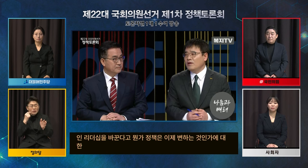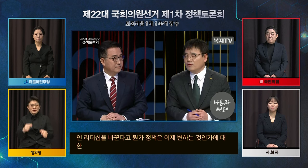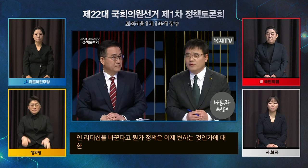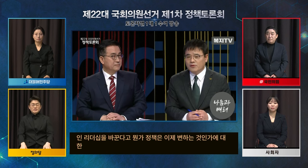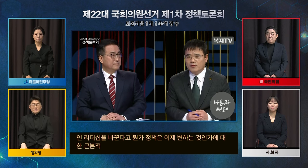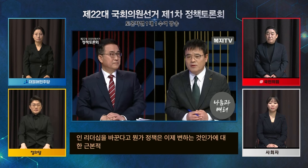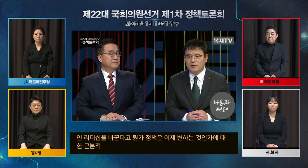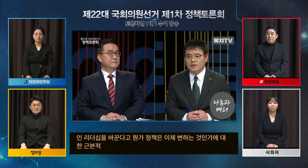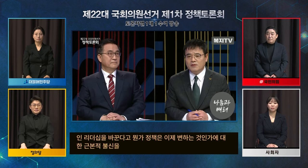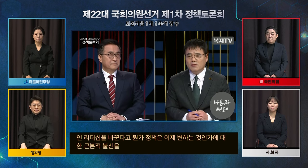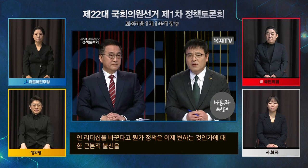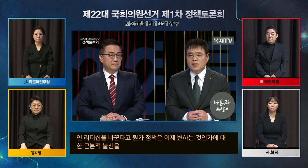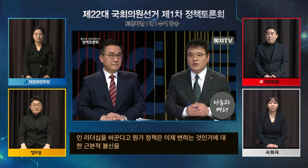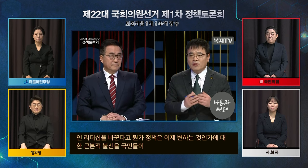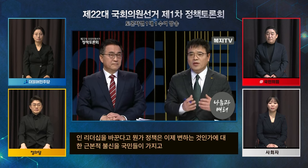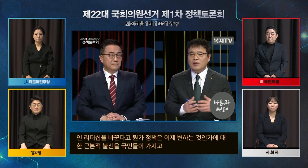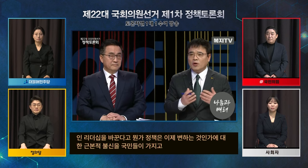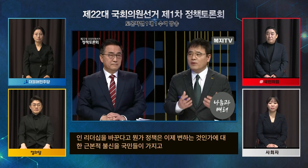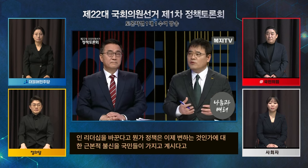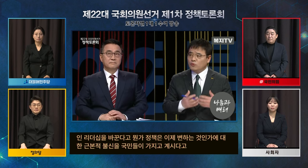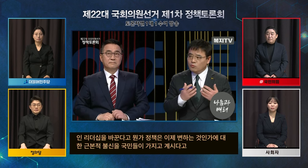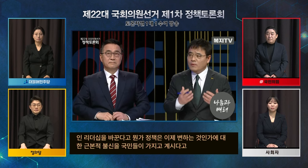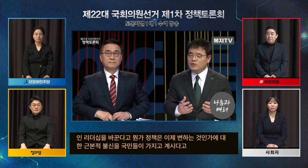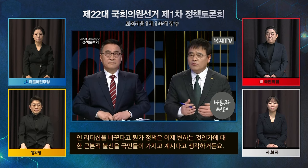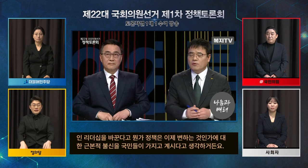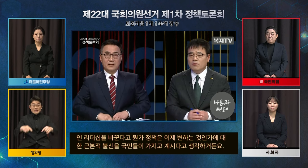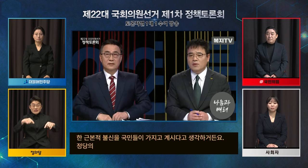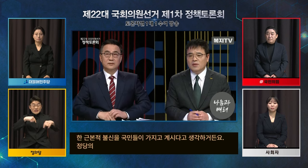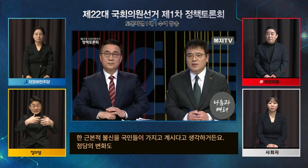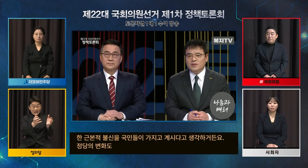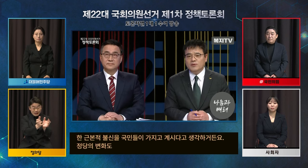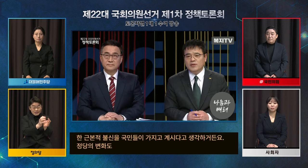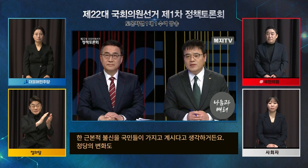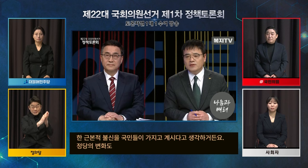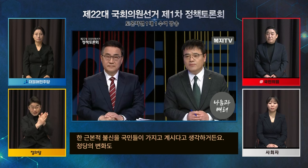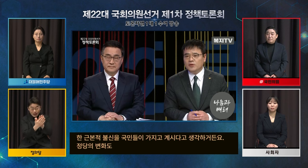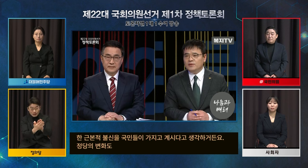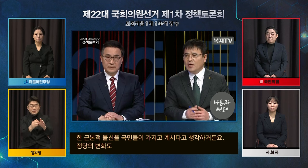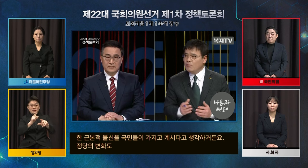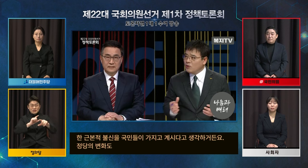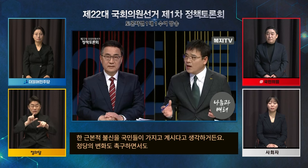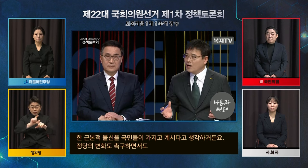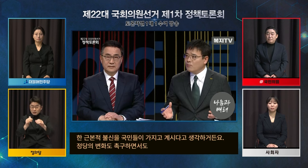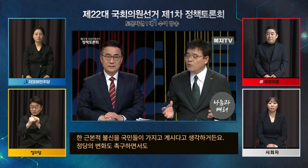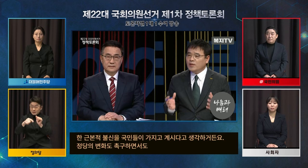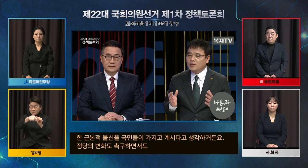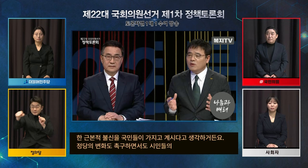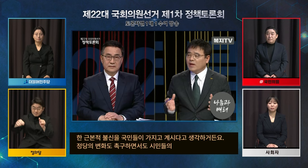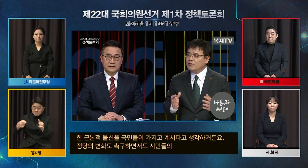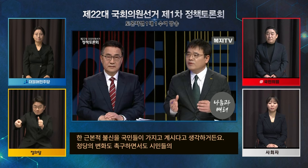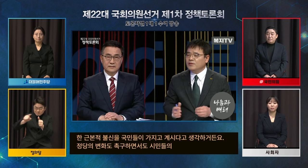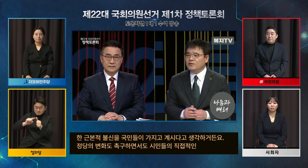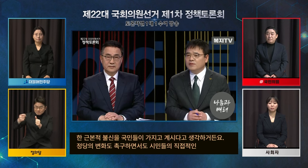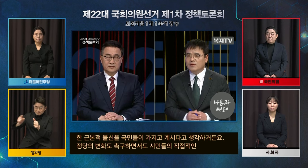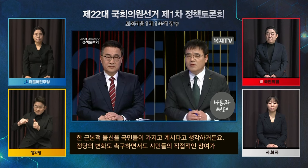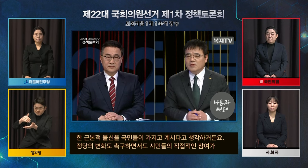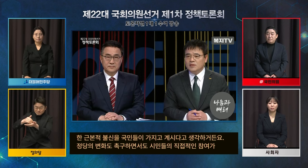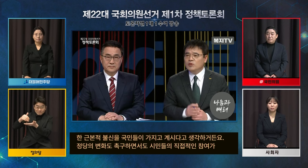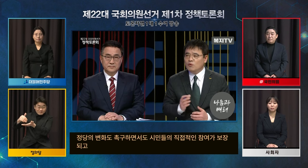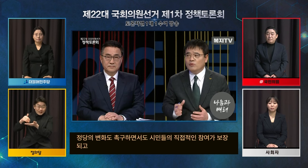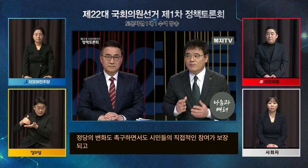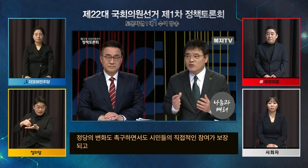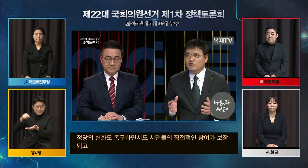계시다고 생각하거든요. 그래서 정당의 변화도 촉구하면서도 시민들의 직접적인 참여가 보장되고 만들어지는